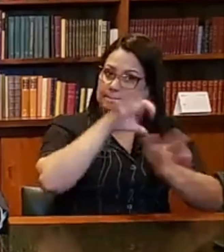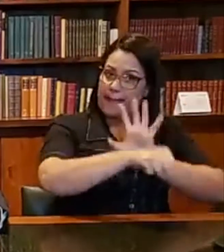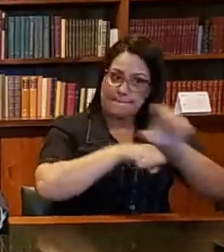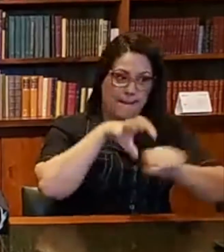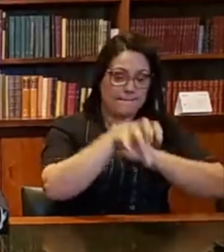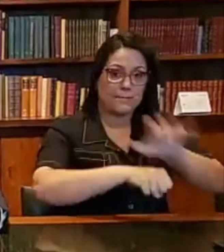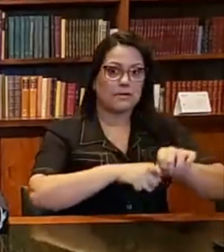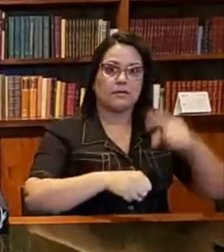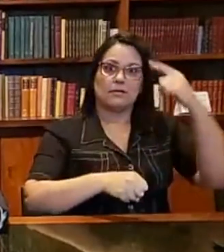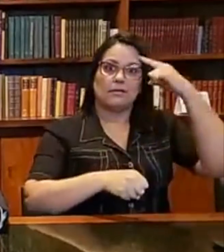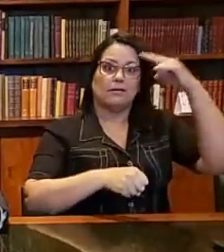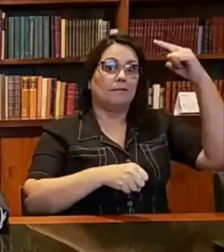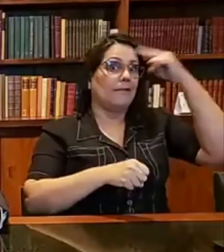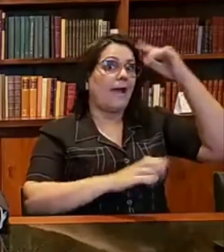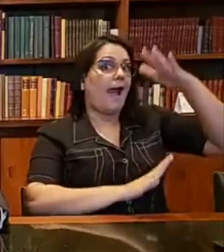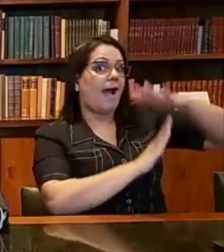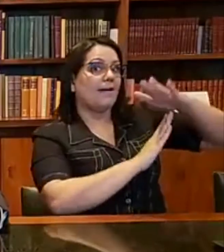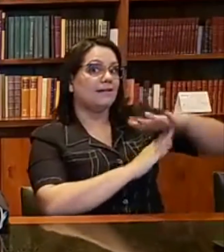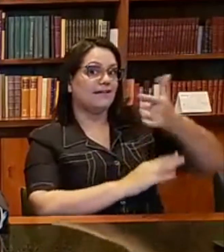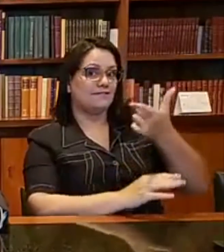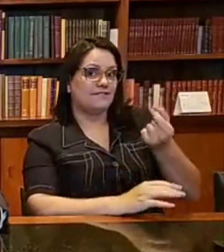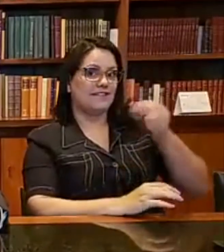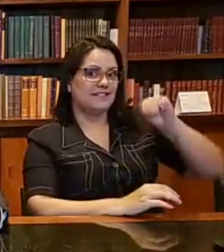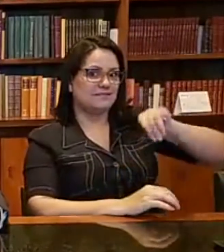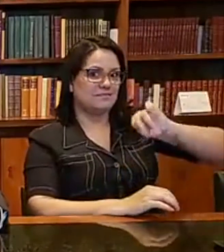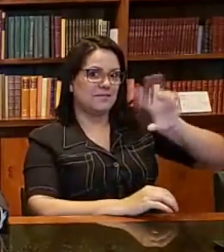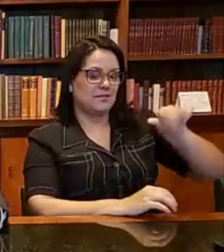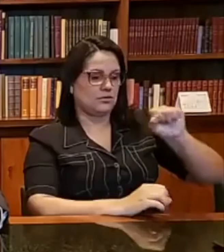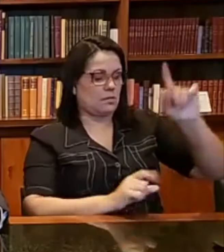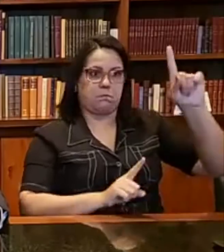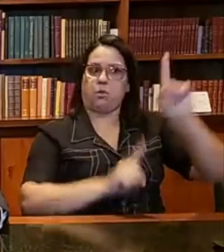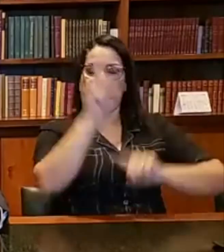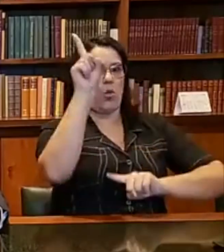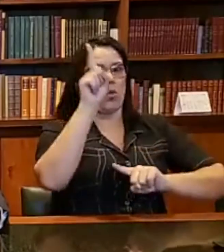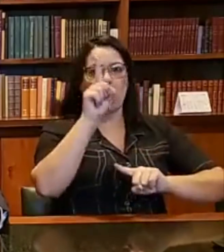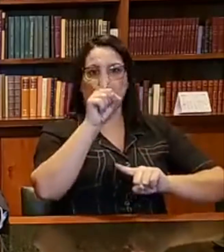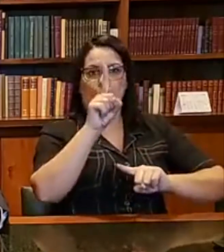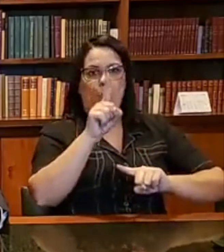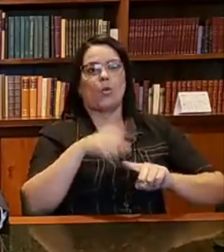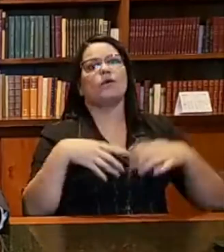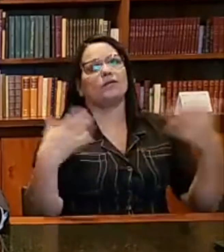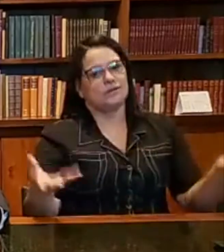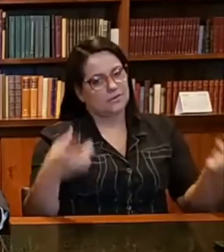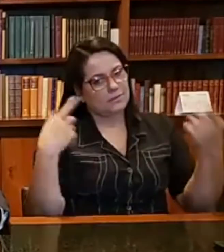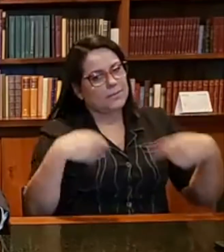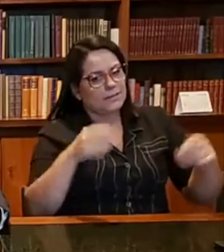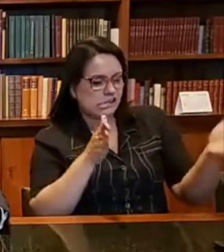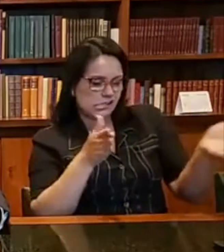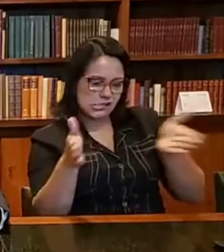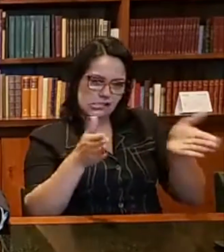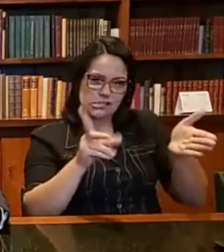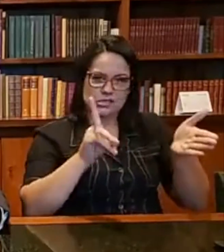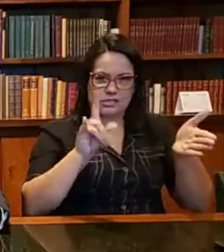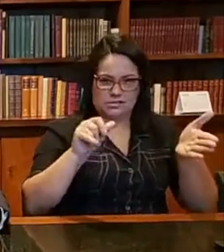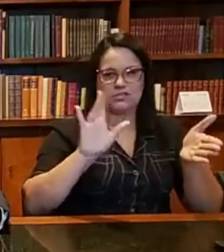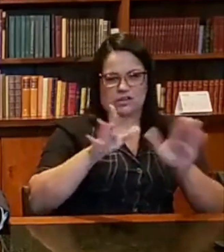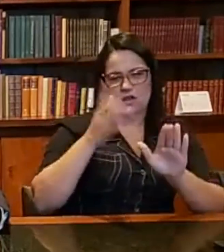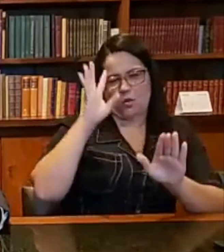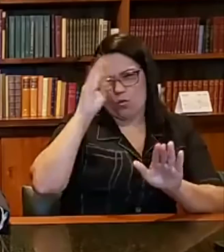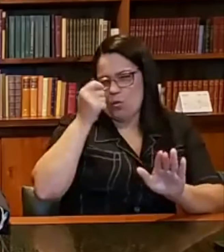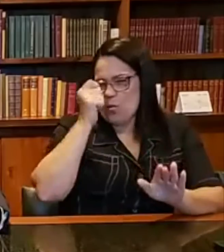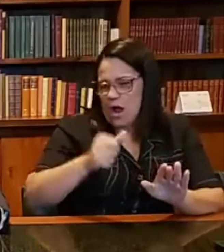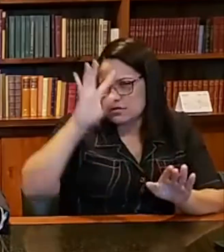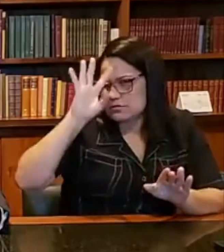um imaginava que fizeram o cadastro, você precisa de poucos dias, na verdade já está praticamente